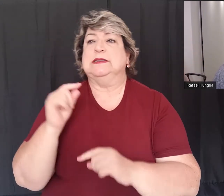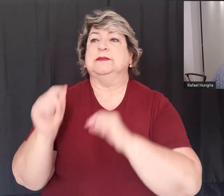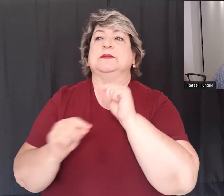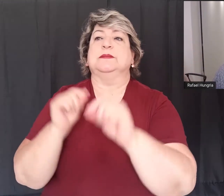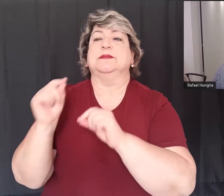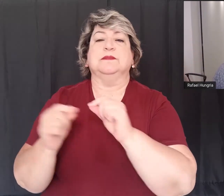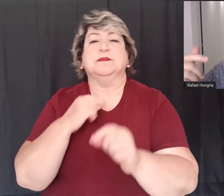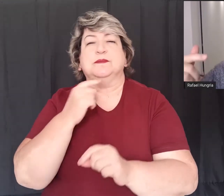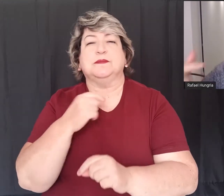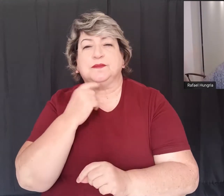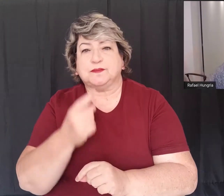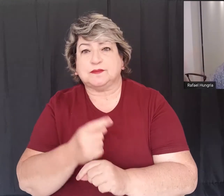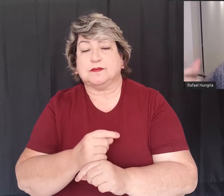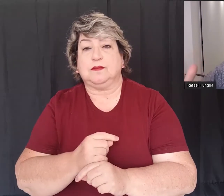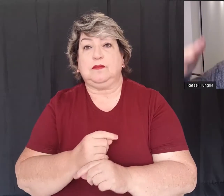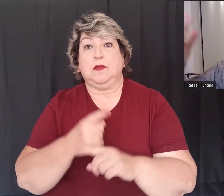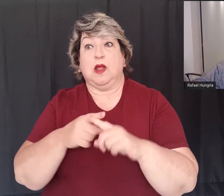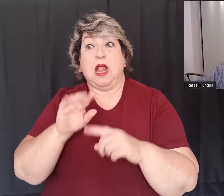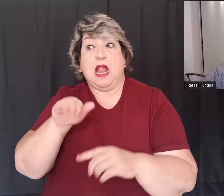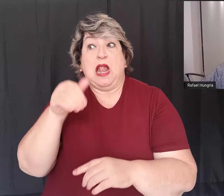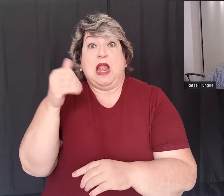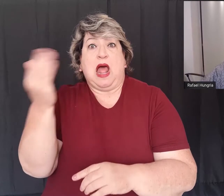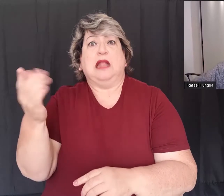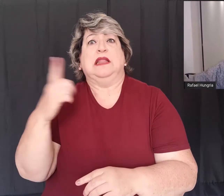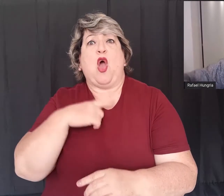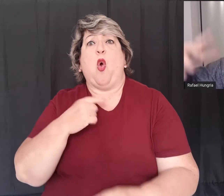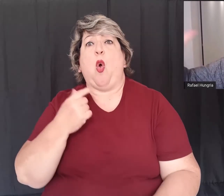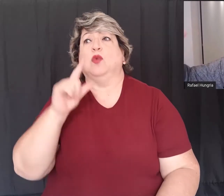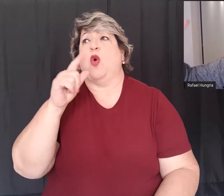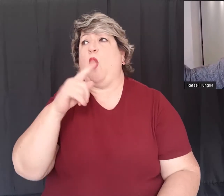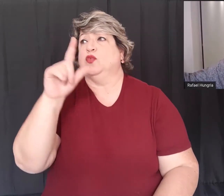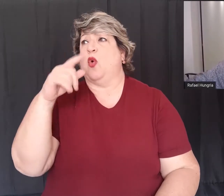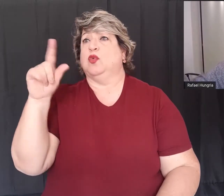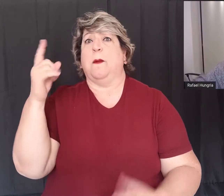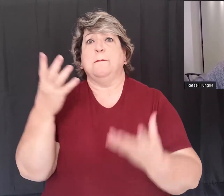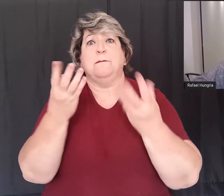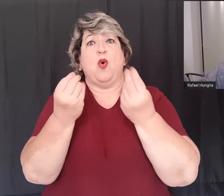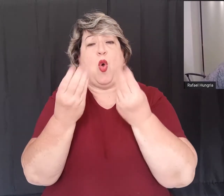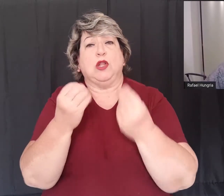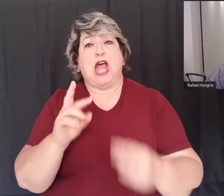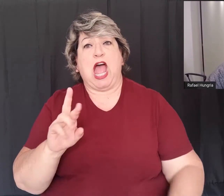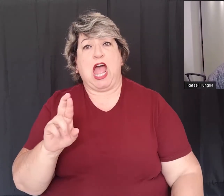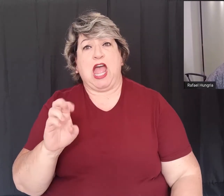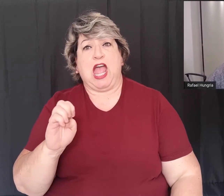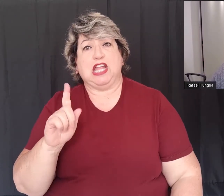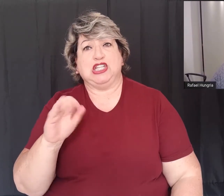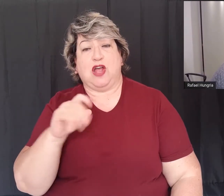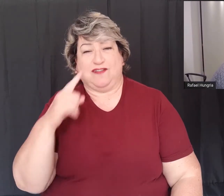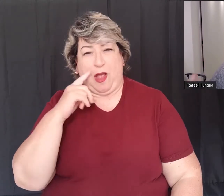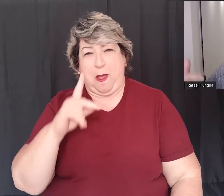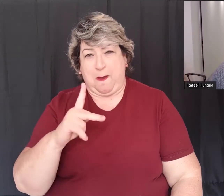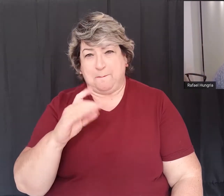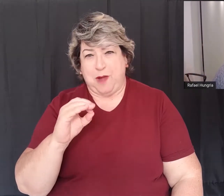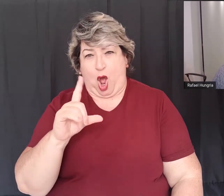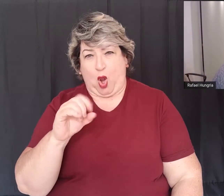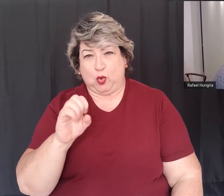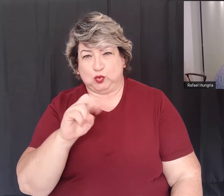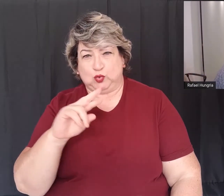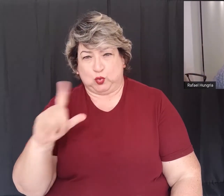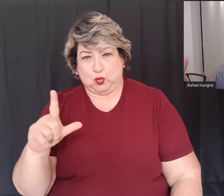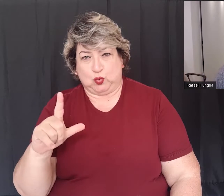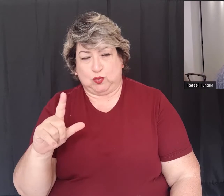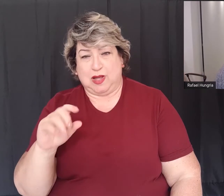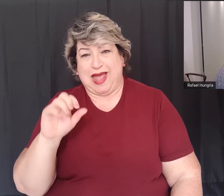Depois viemos a descobrir que além dessa muralha de gelo, existem outras regiões e que o que nós conhecemos como Polo Sul,